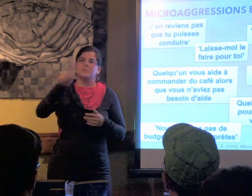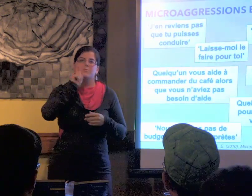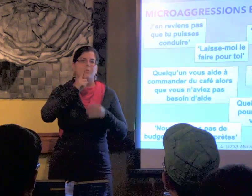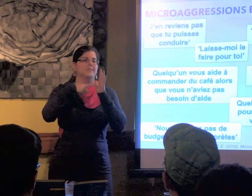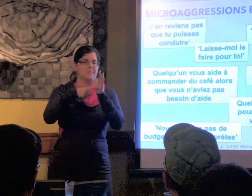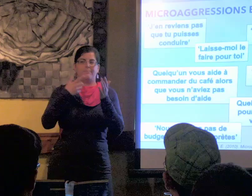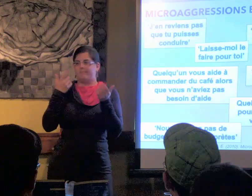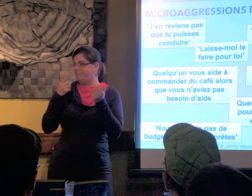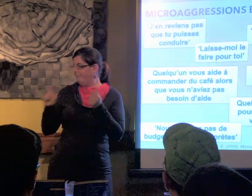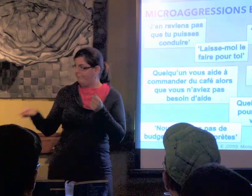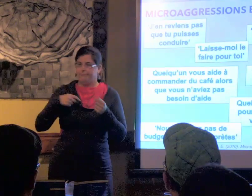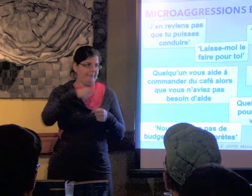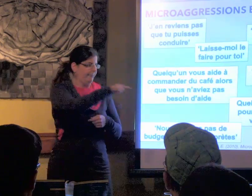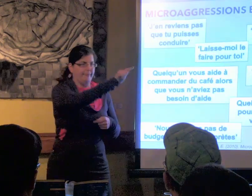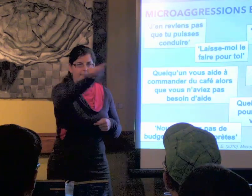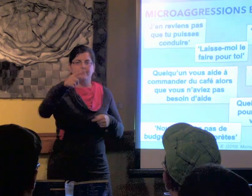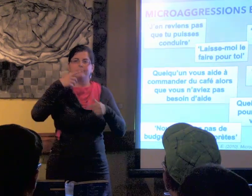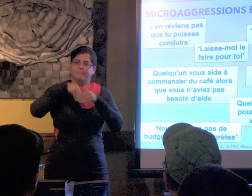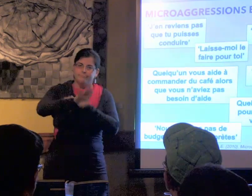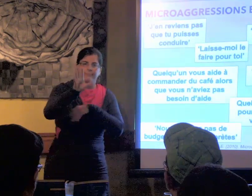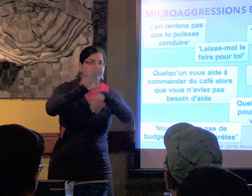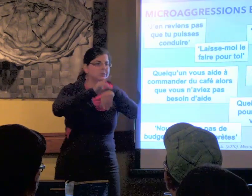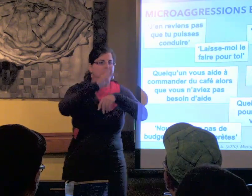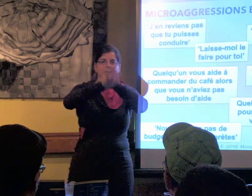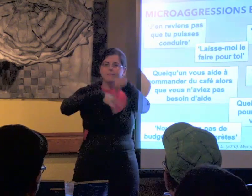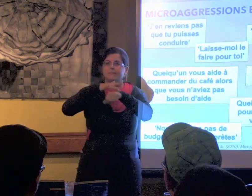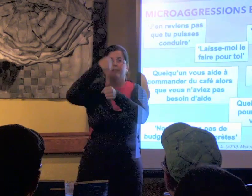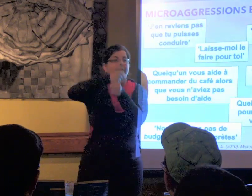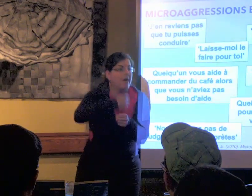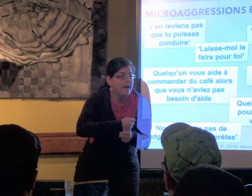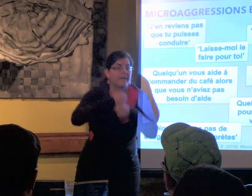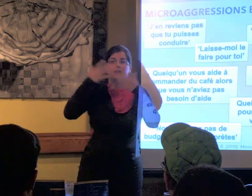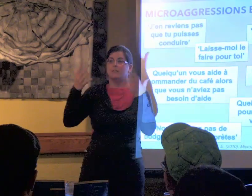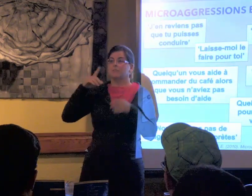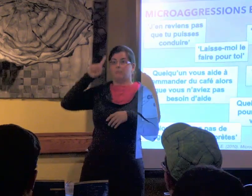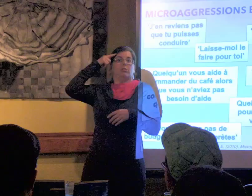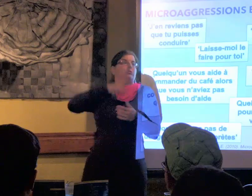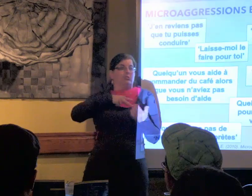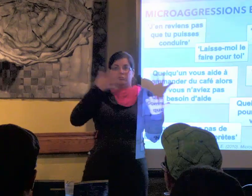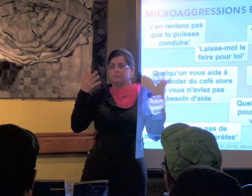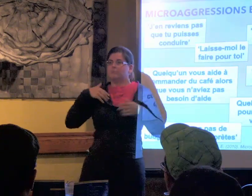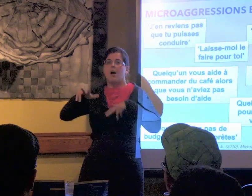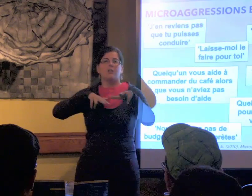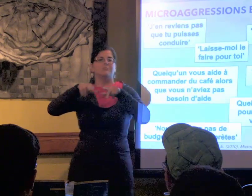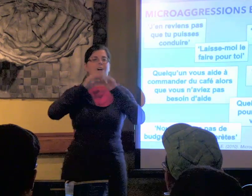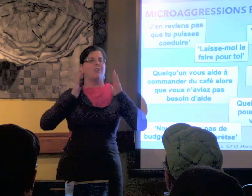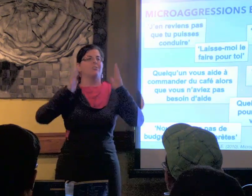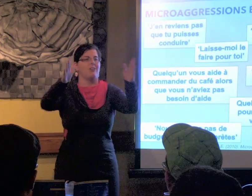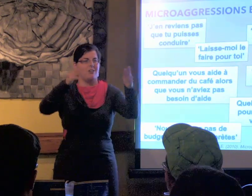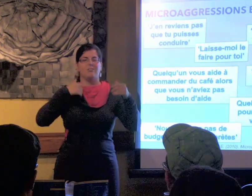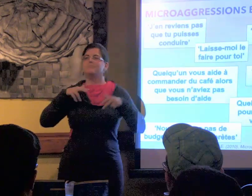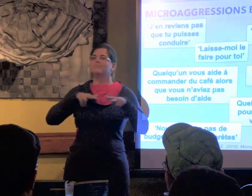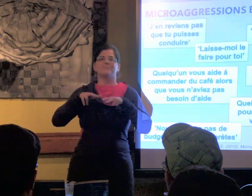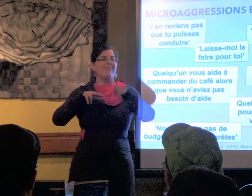Et ça, c'est bon, celui que je viens de pointer, quelqu'un qui s'arrange pour éviter le contact visuel à tout prix. C'est quelque chose qu'on remarque vraiment, alors que ce soit dans tous les